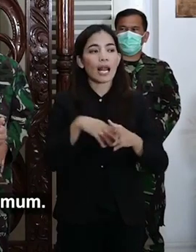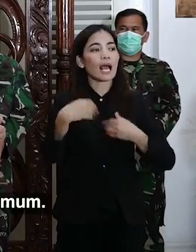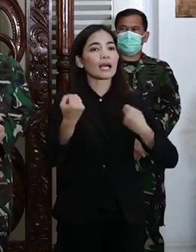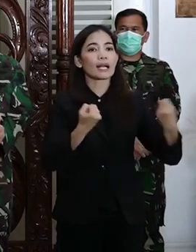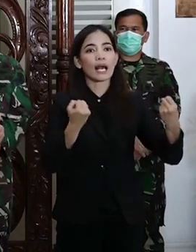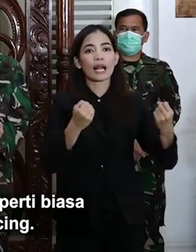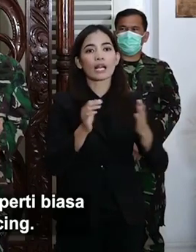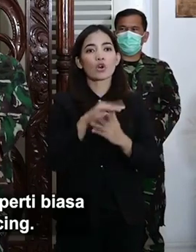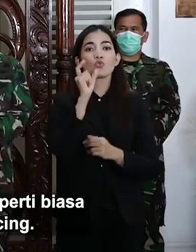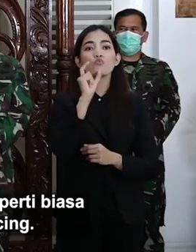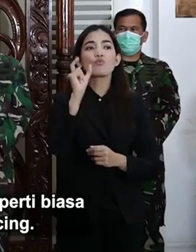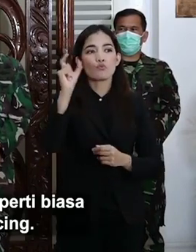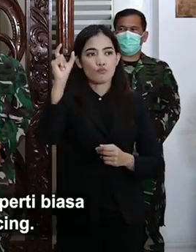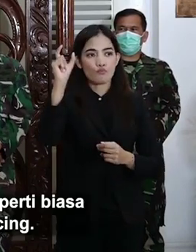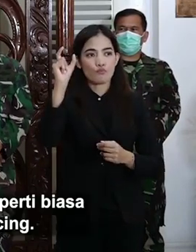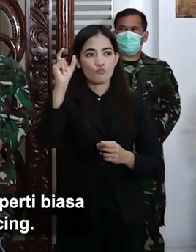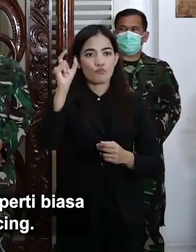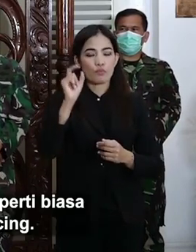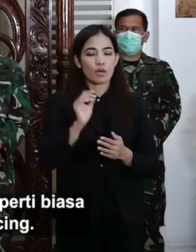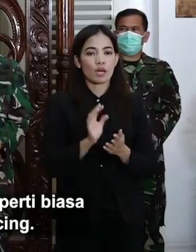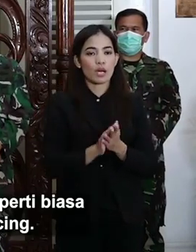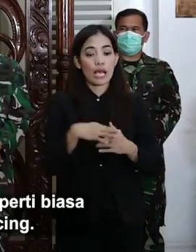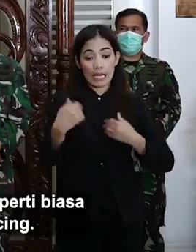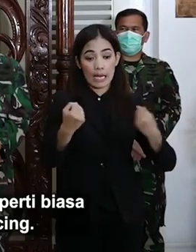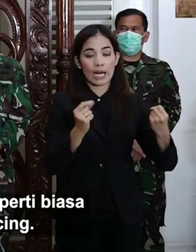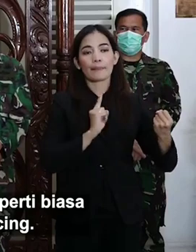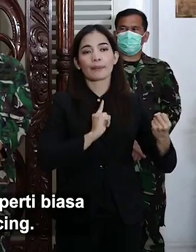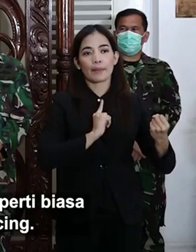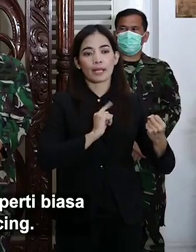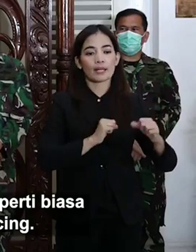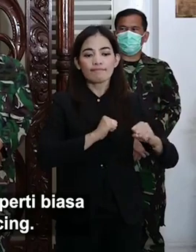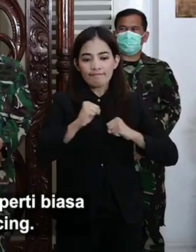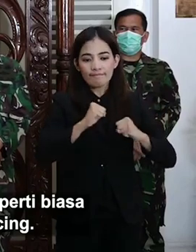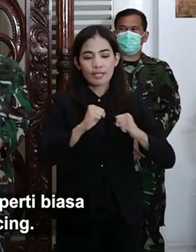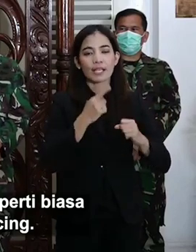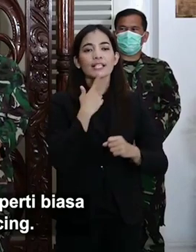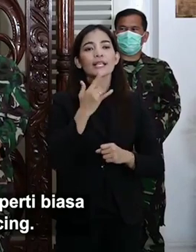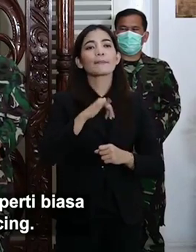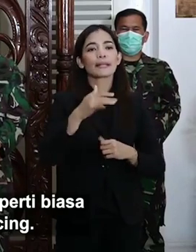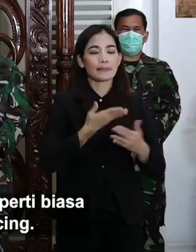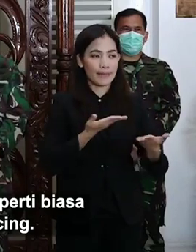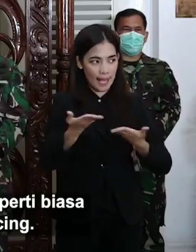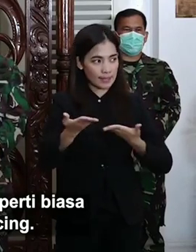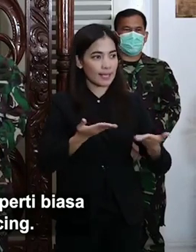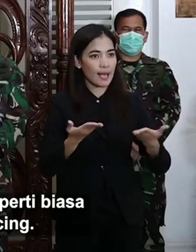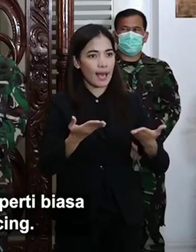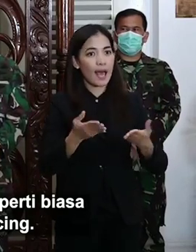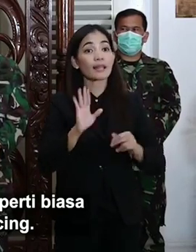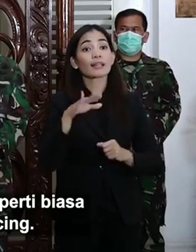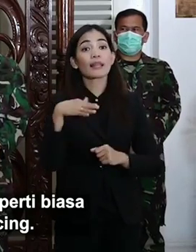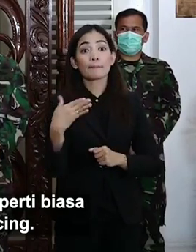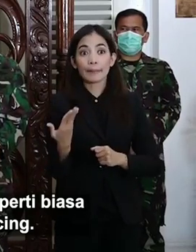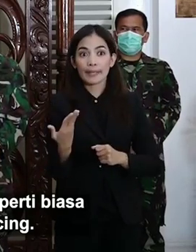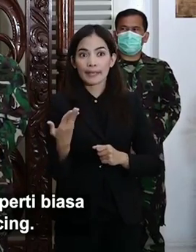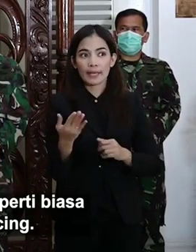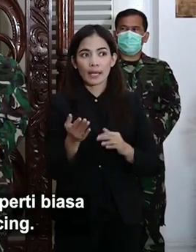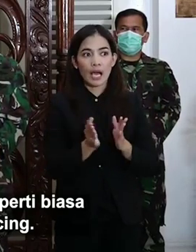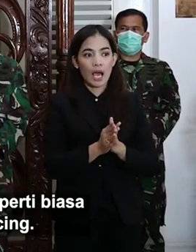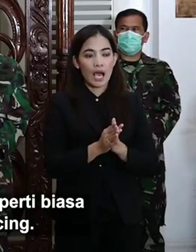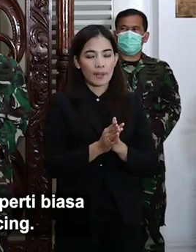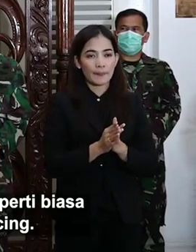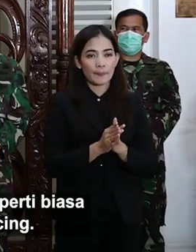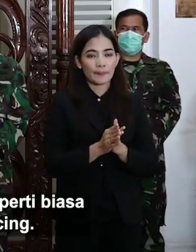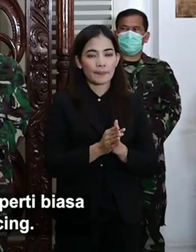kendaraan umum. Kendaraan pribadi bisa berkegiatan seperti biasa, tetapi harus